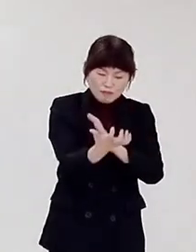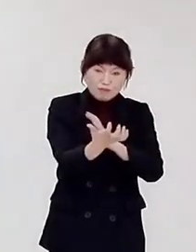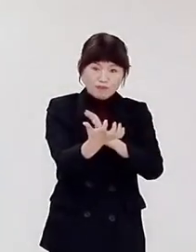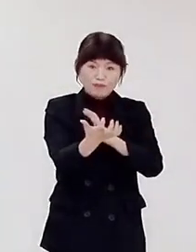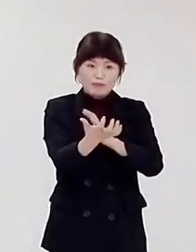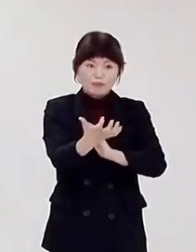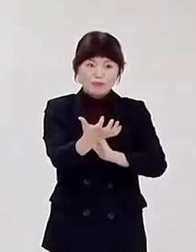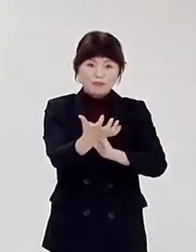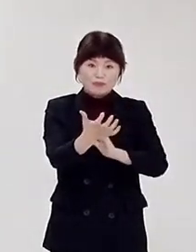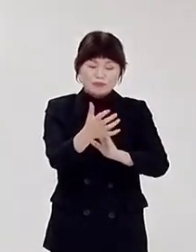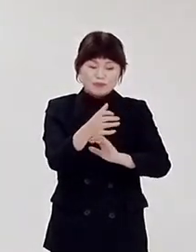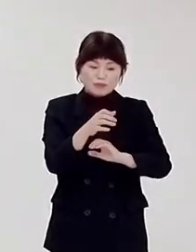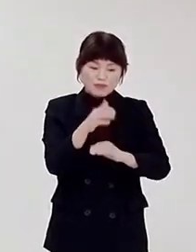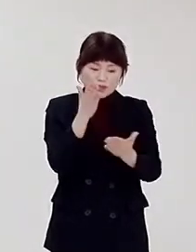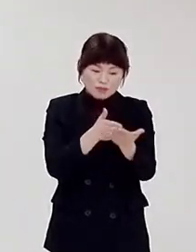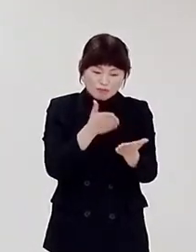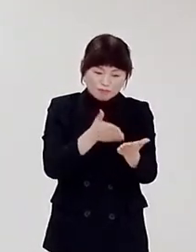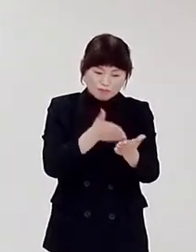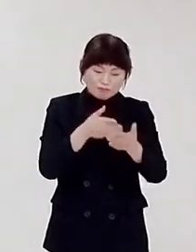위원님께 피력한 바 있으며,